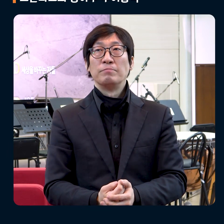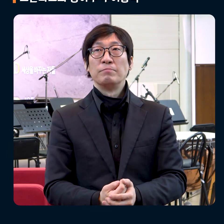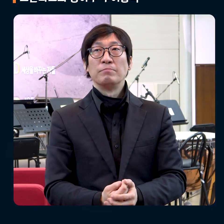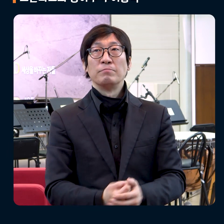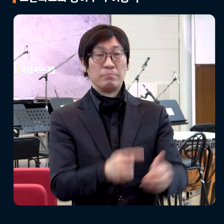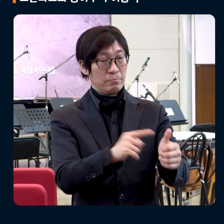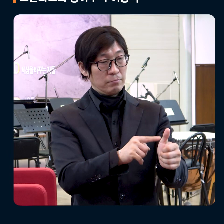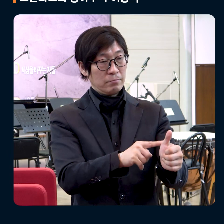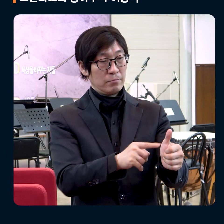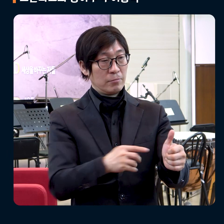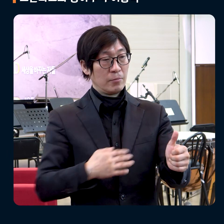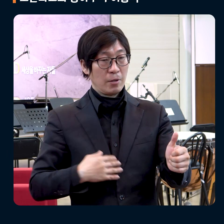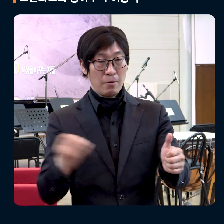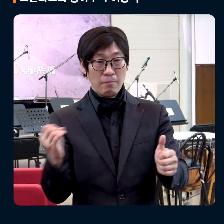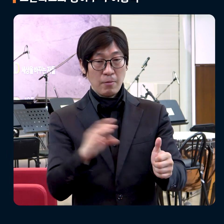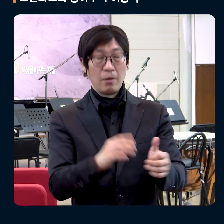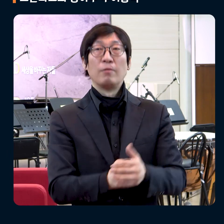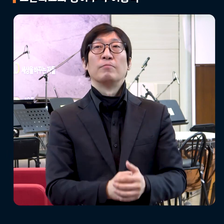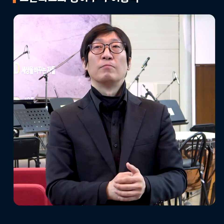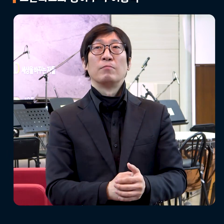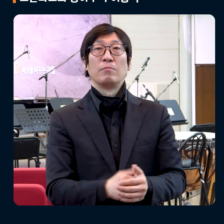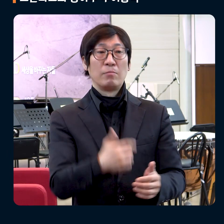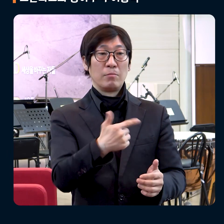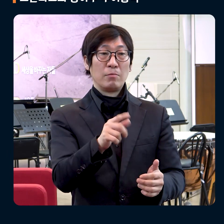남바 푸갓